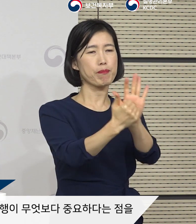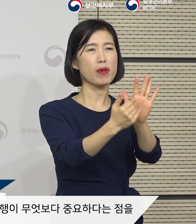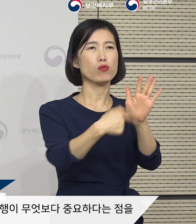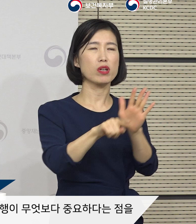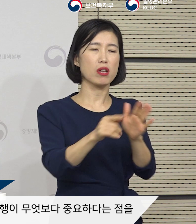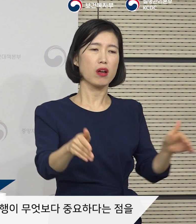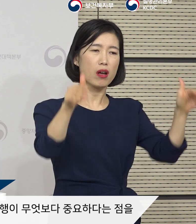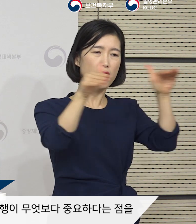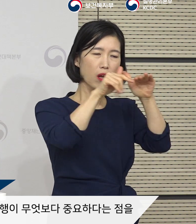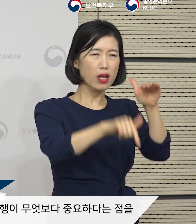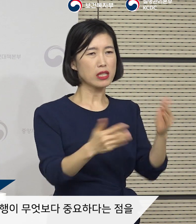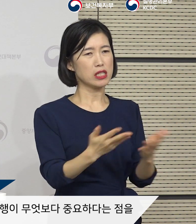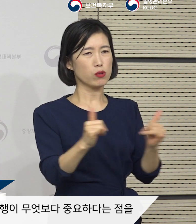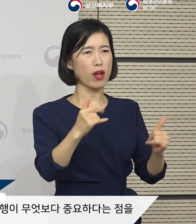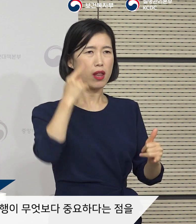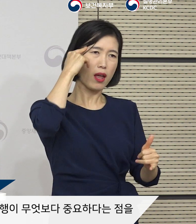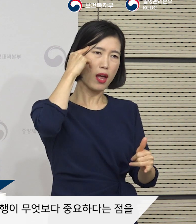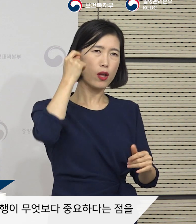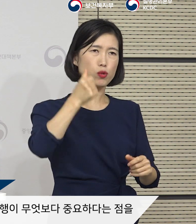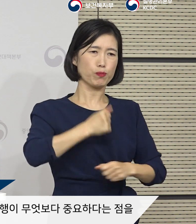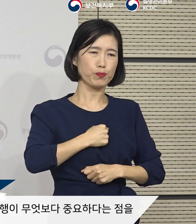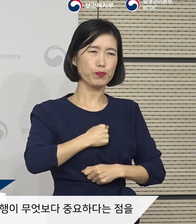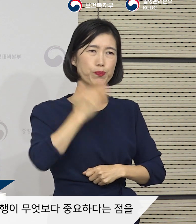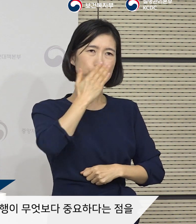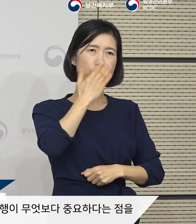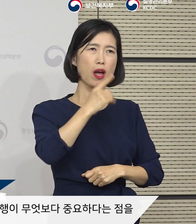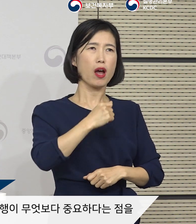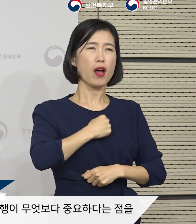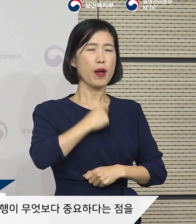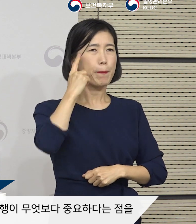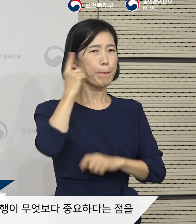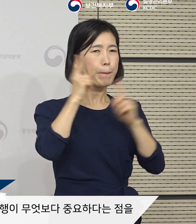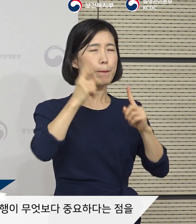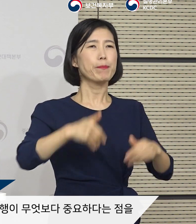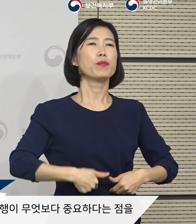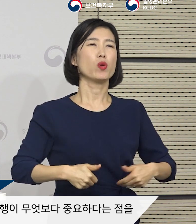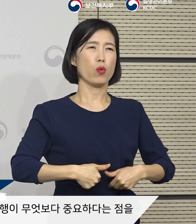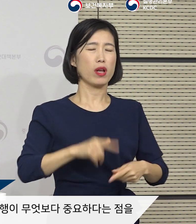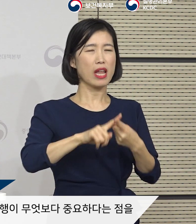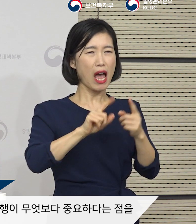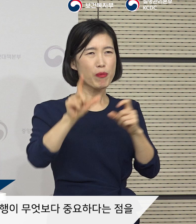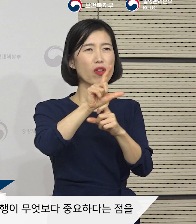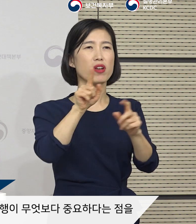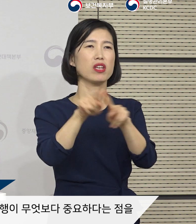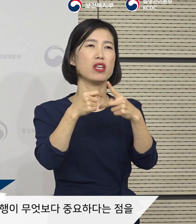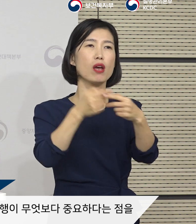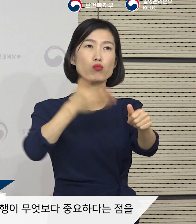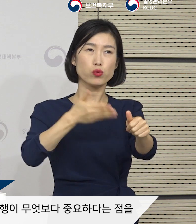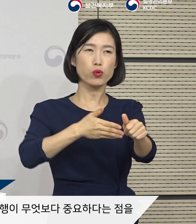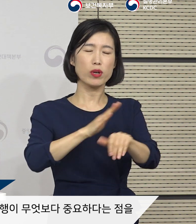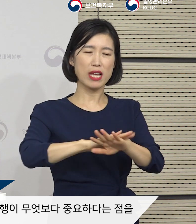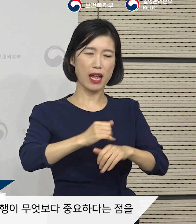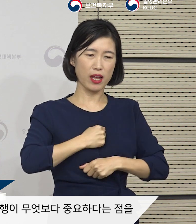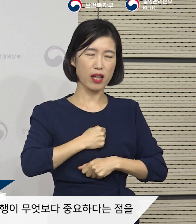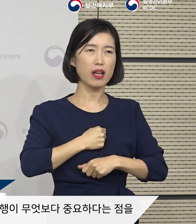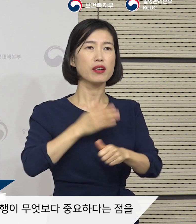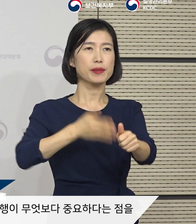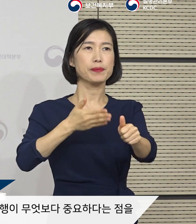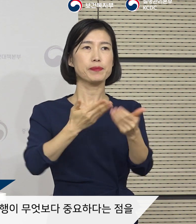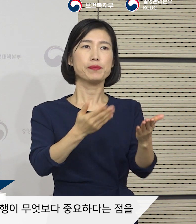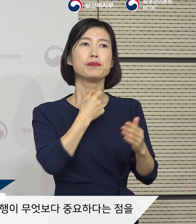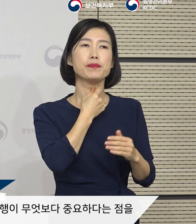운영자와 종사자분들의 경각심과 철저한 방역 지침 이행이 무엇보다 중요하다는 점을 이해하시고 철저히 지켜주실